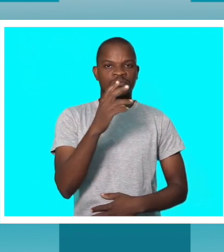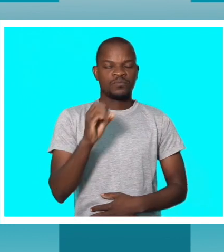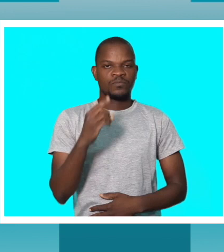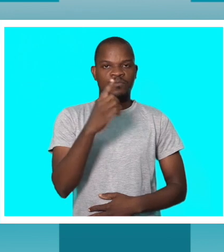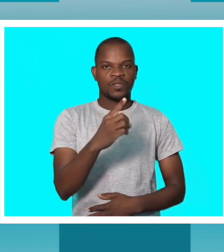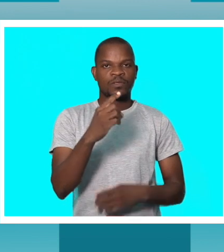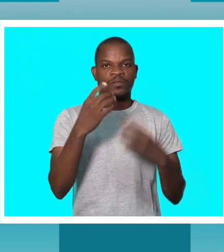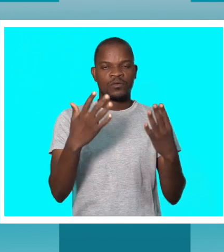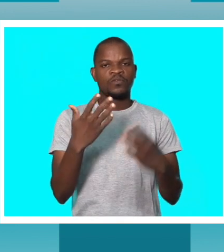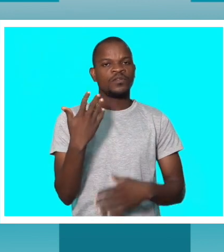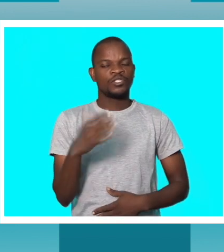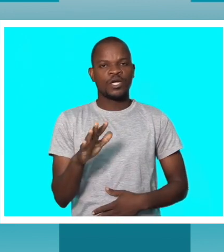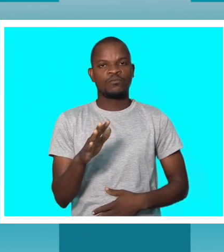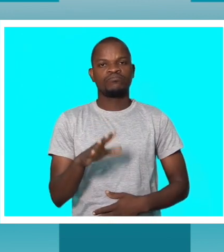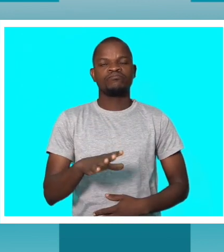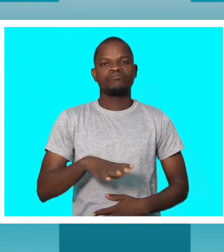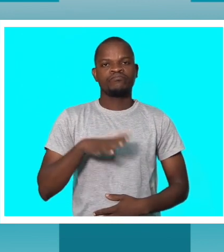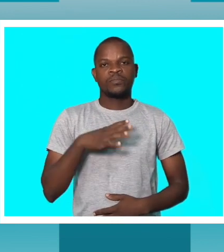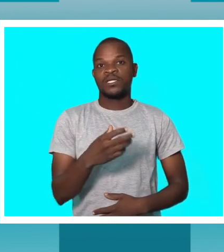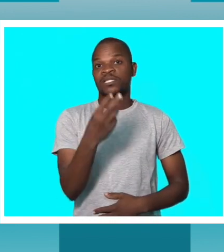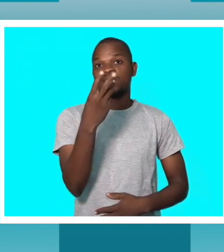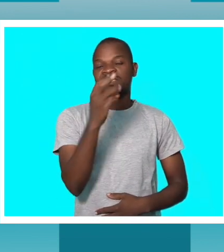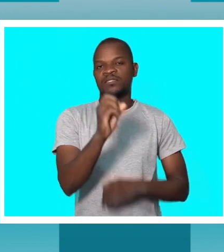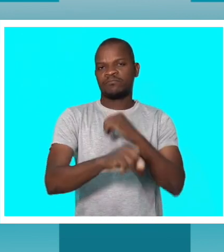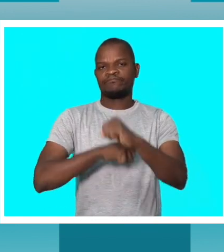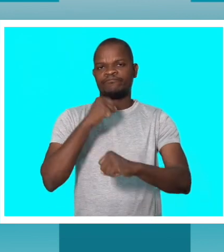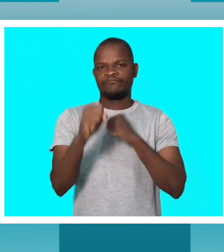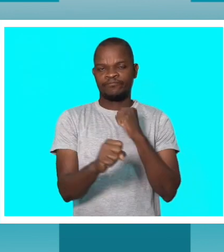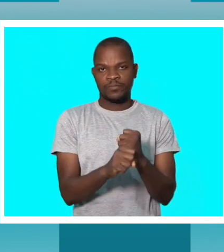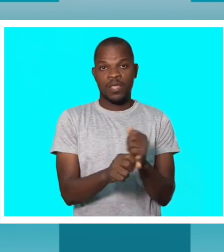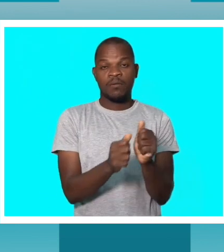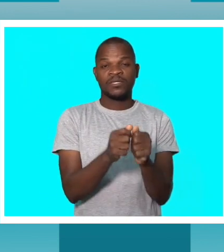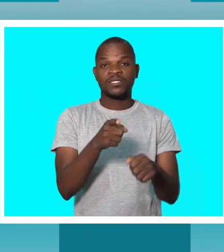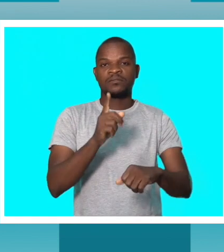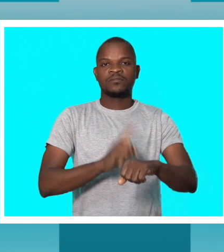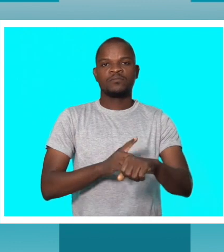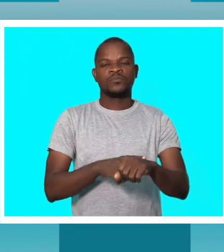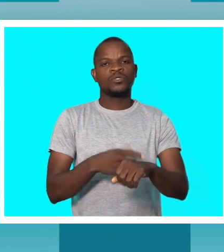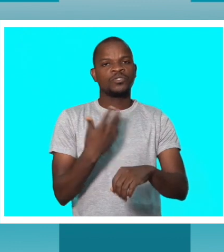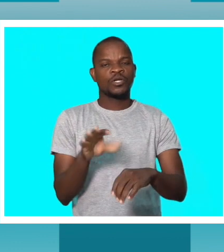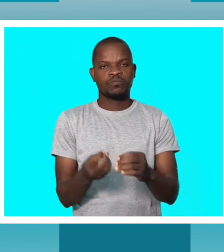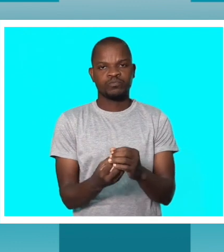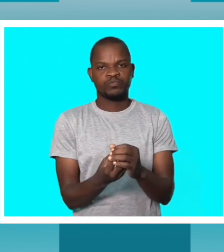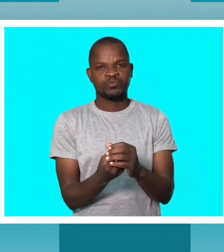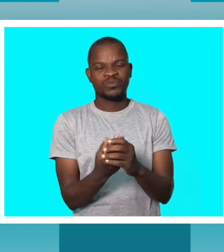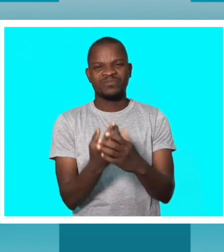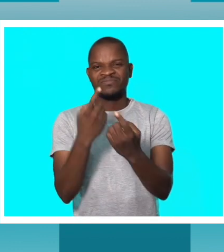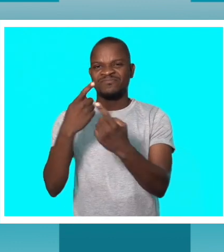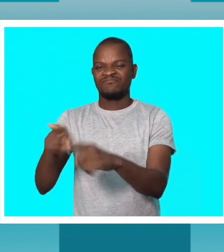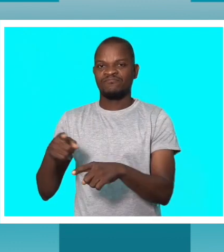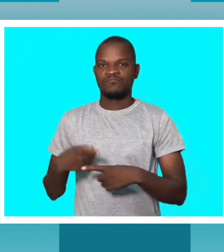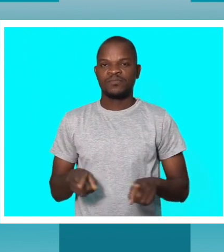a ADEMO completou 30 anos de existência e, durante este período, ela foi embrião